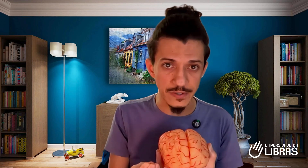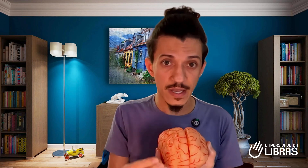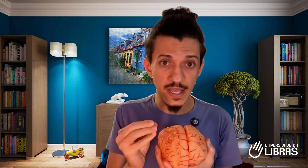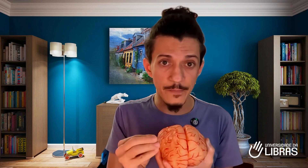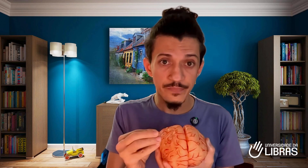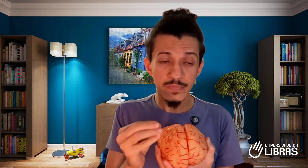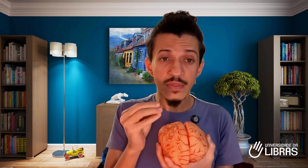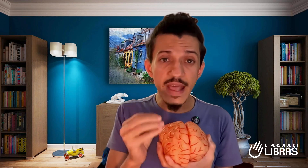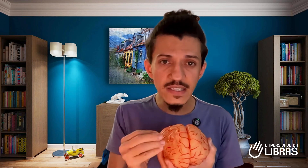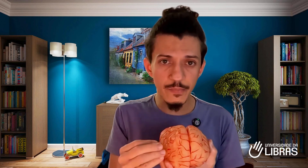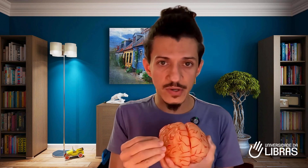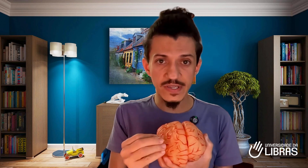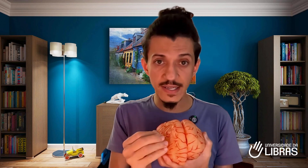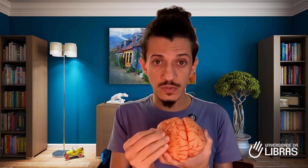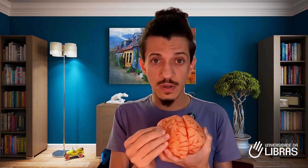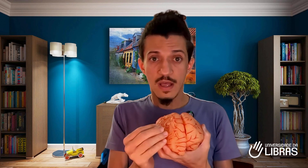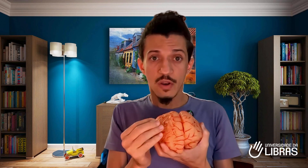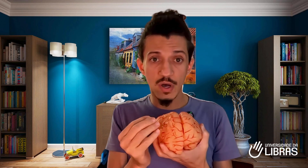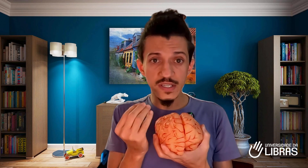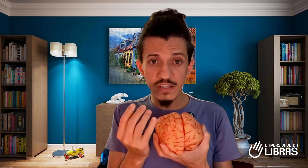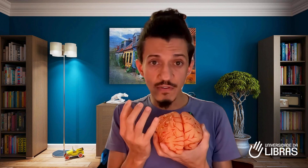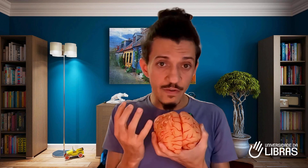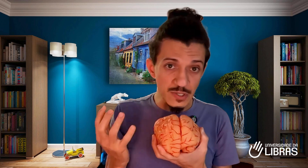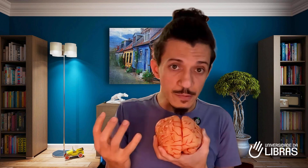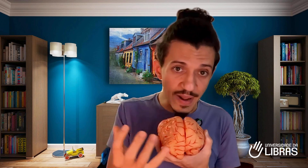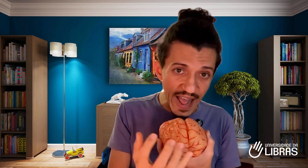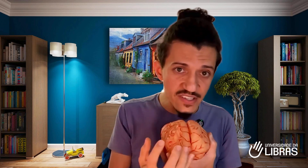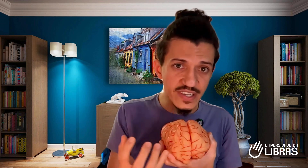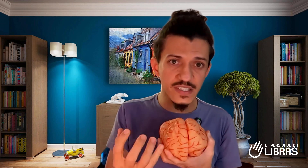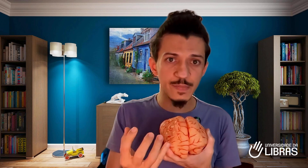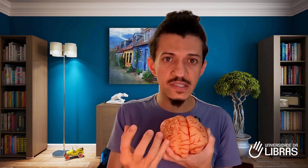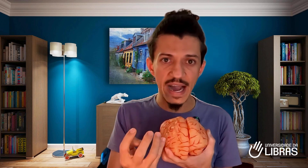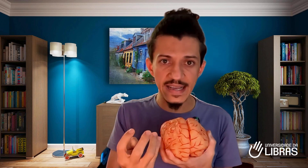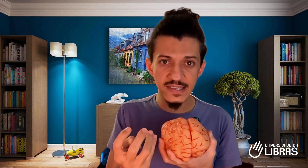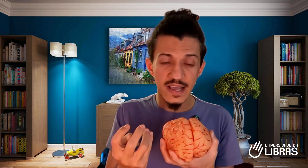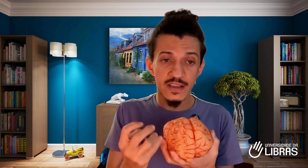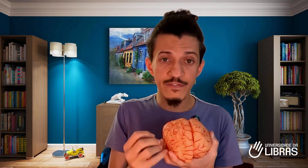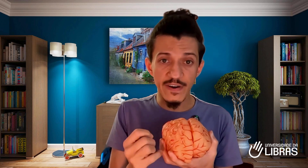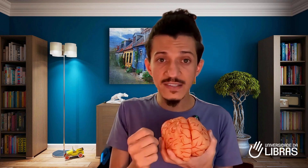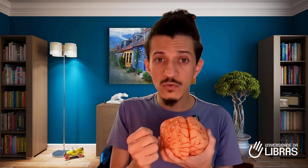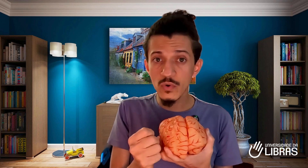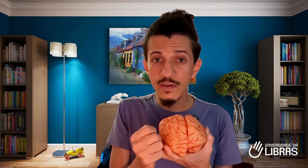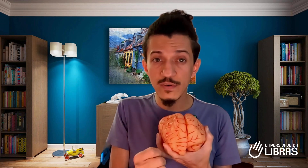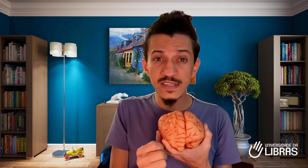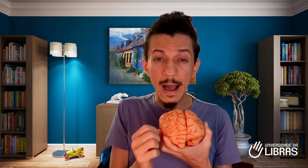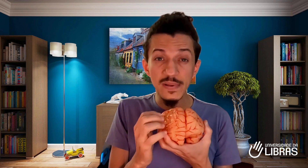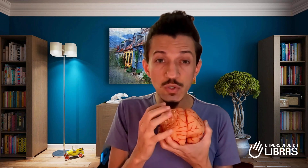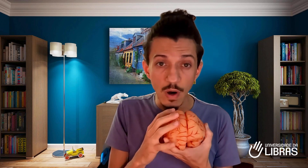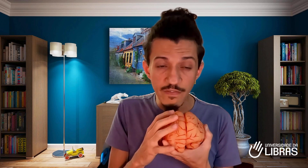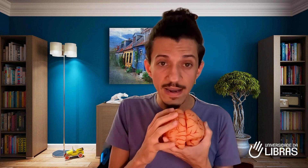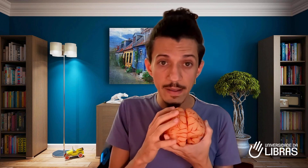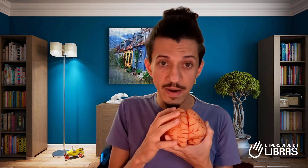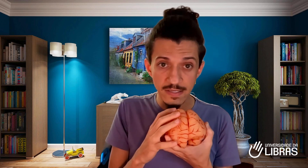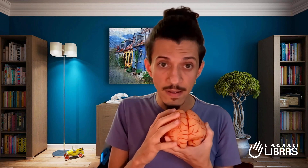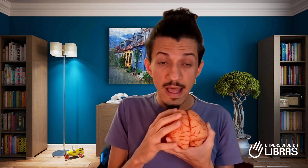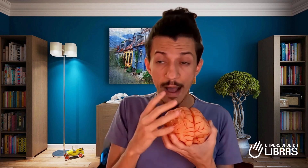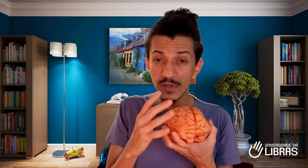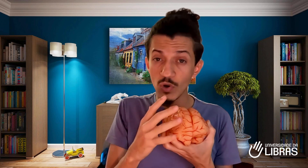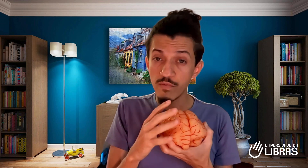E, nesse processo, nós desenvolvemos práticas especiais que fazem com que você absorva a Libras, absorva os mais